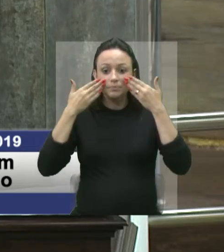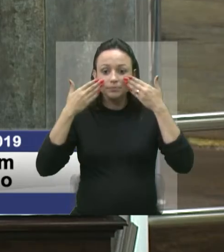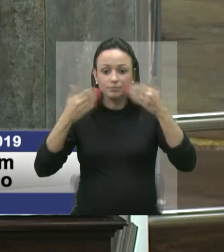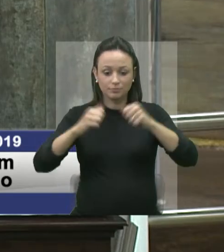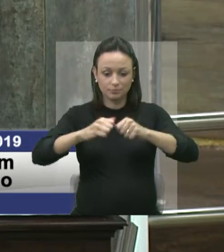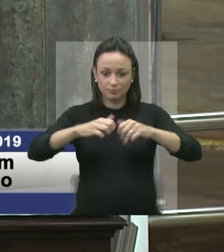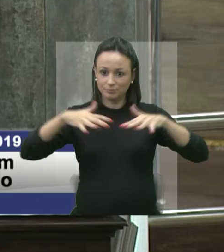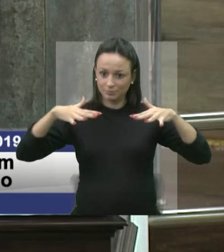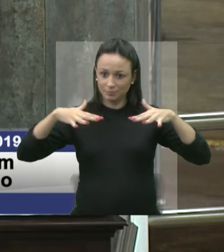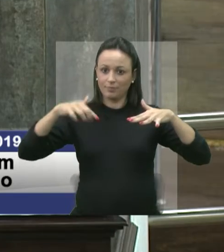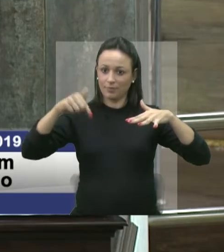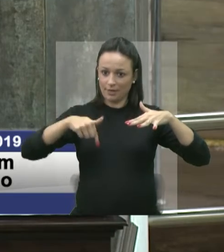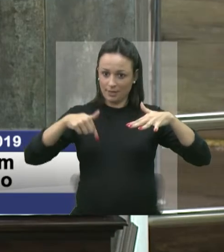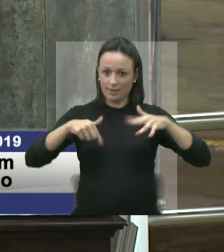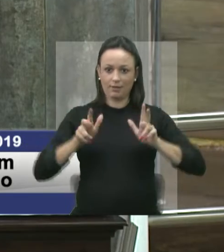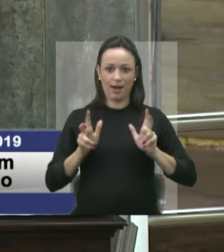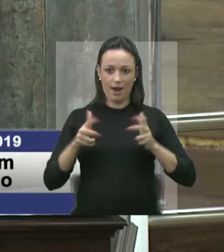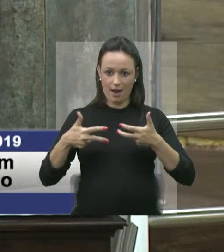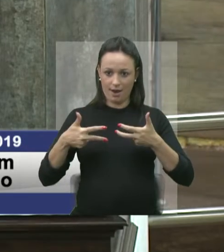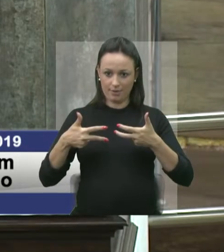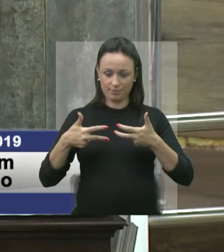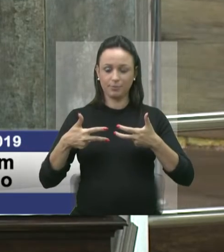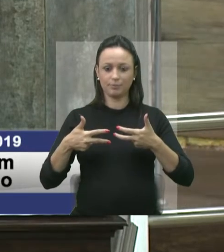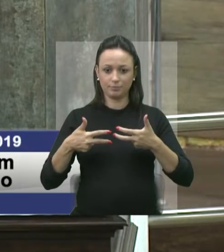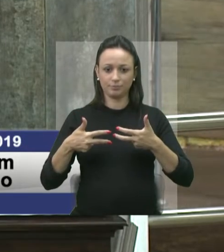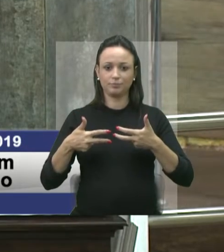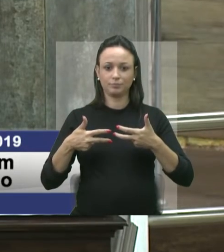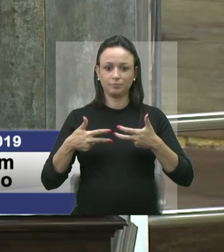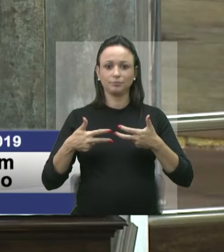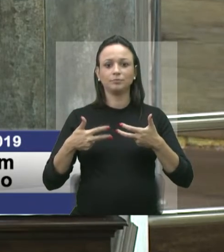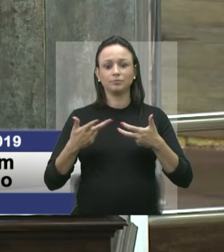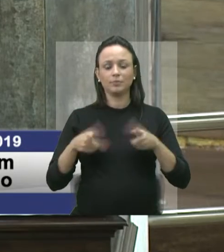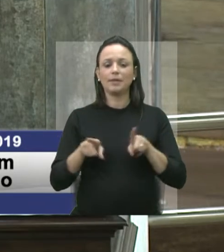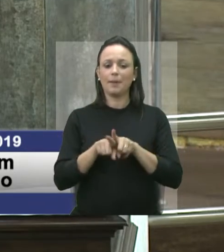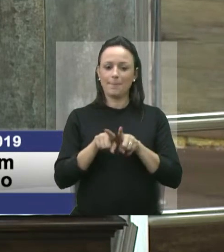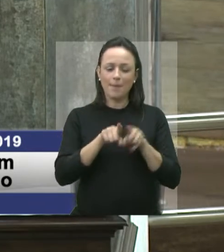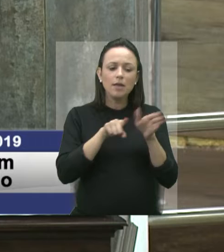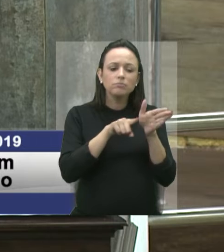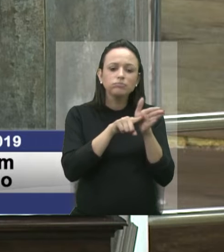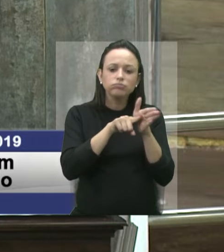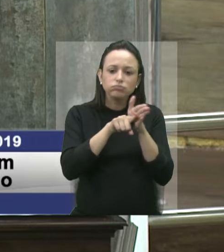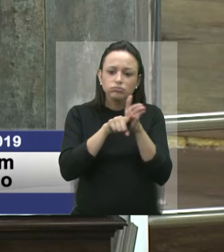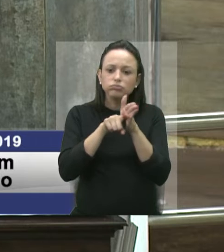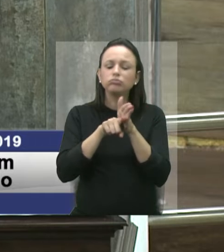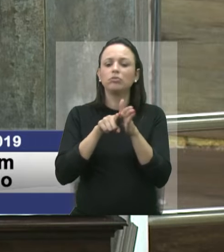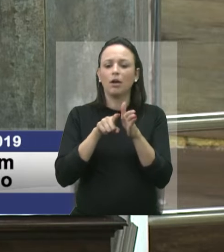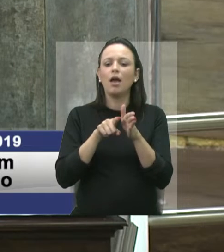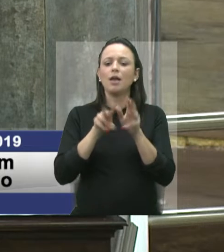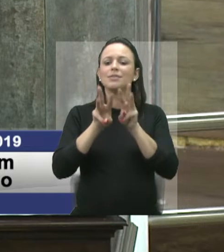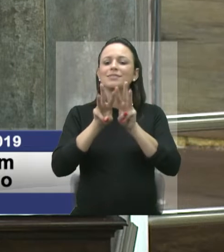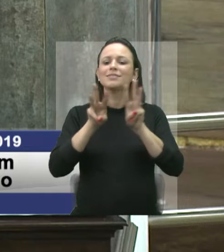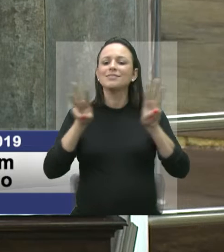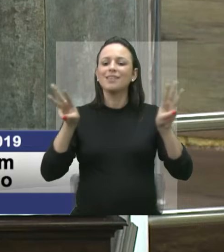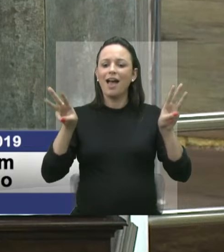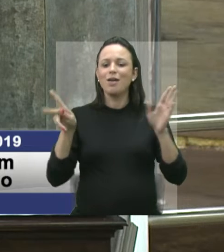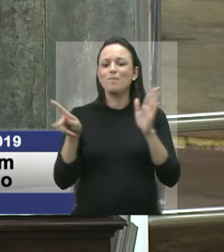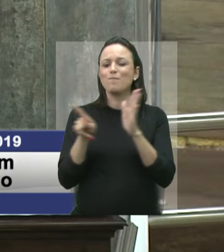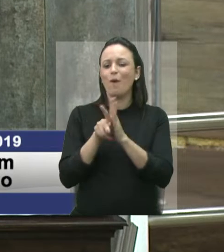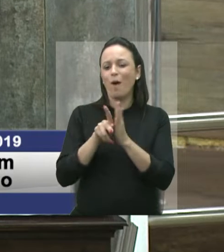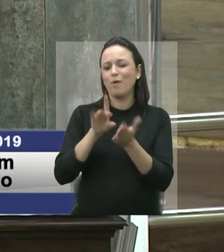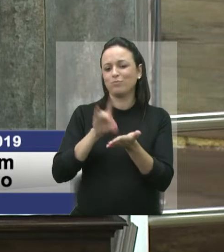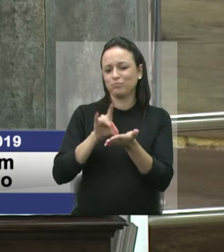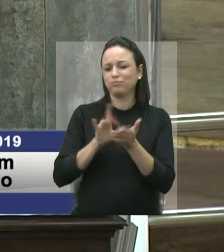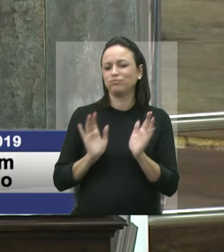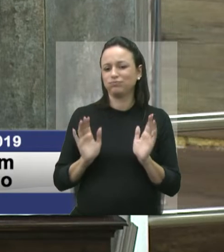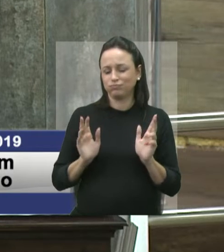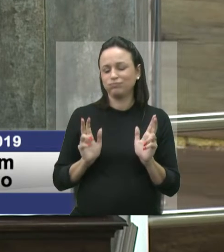sede da Câmara Municipal, bem como consulta pública no site oficial do Poder Legislativo para